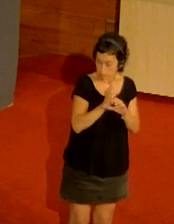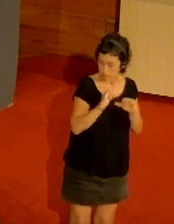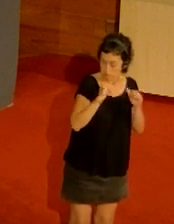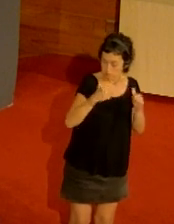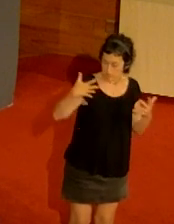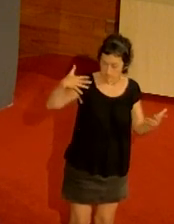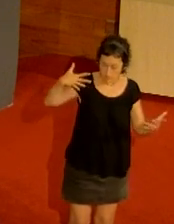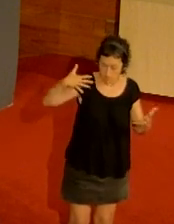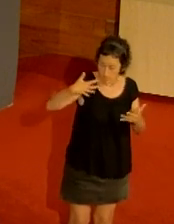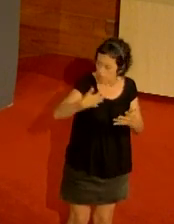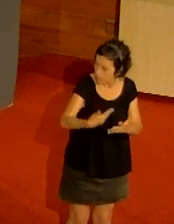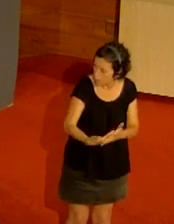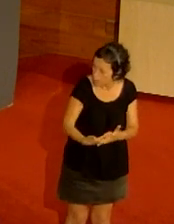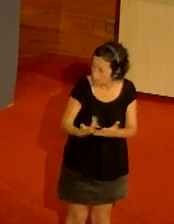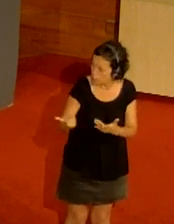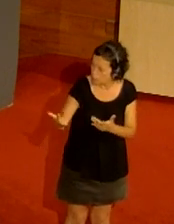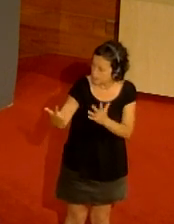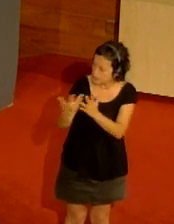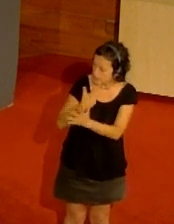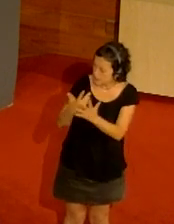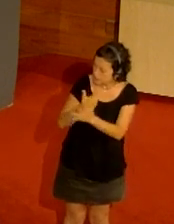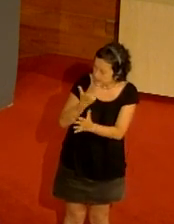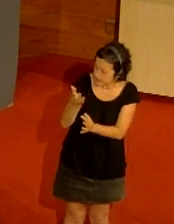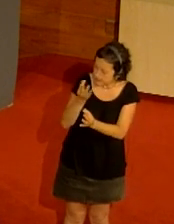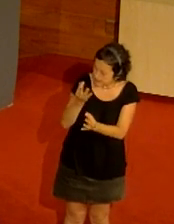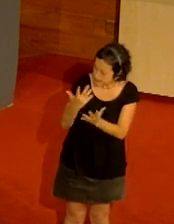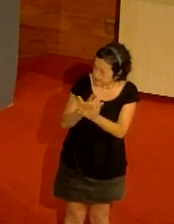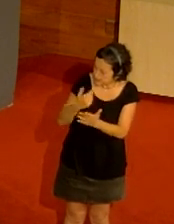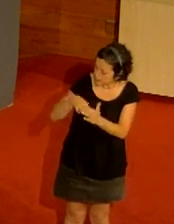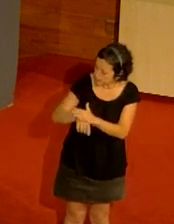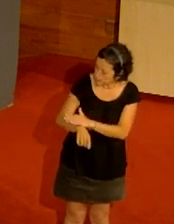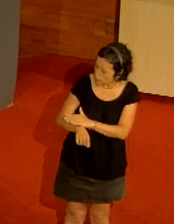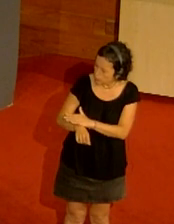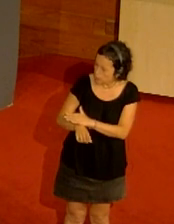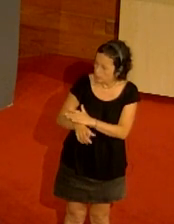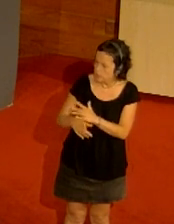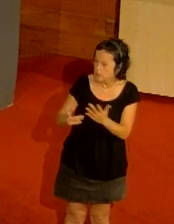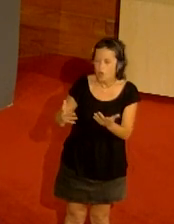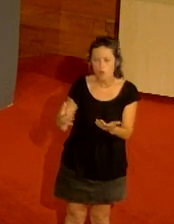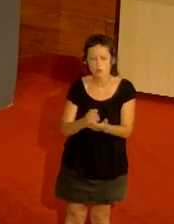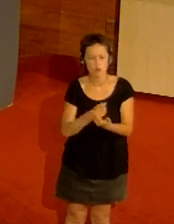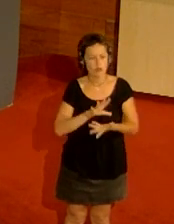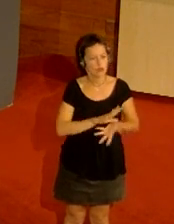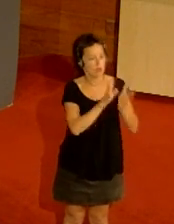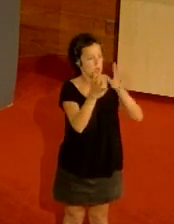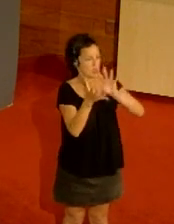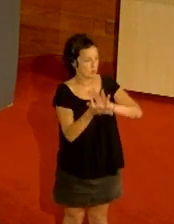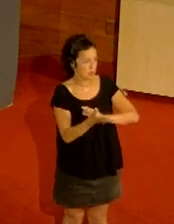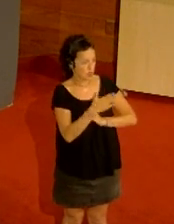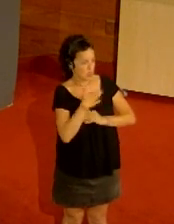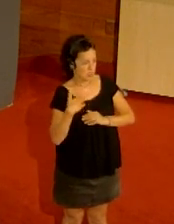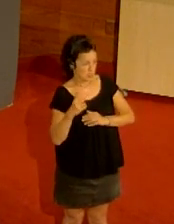día, que nos concretes un poquito ya no la transformación a la que todos aspiramos, sino la tuya personal?